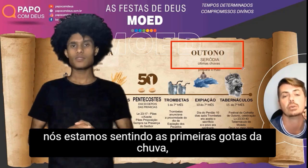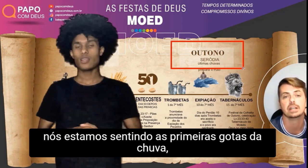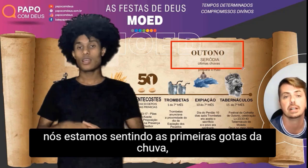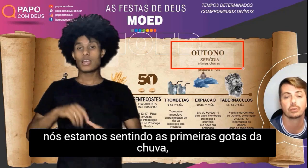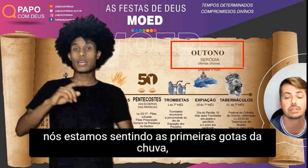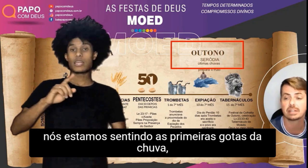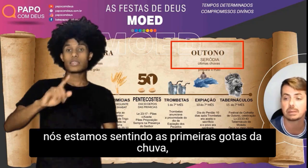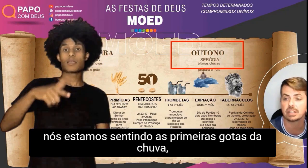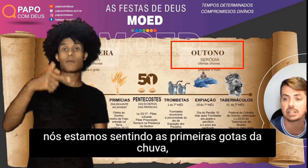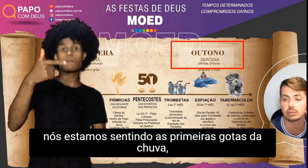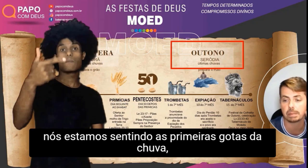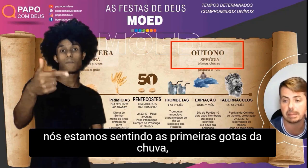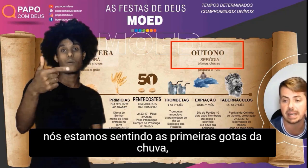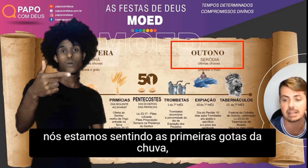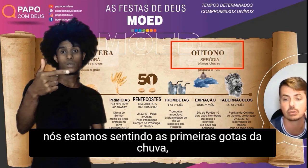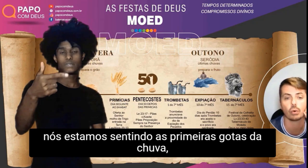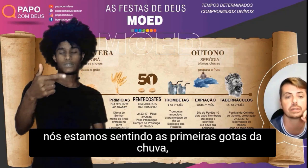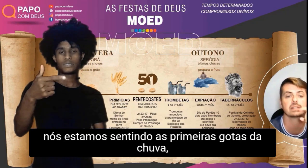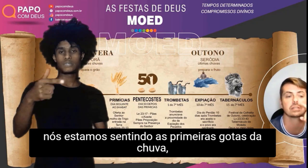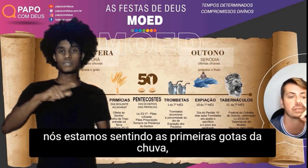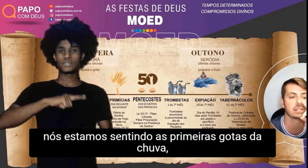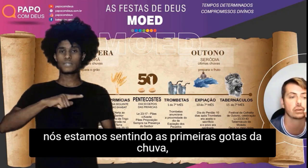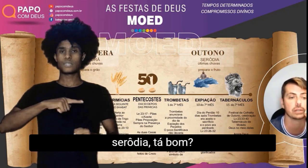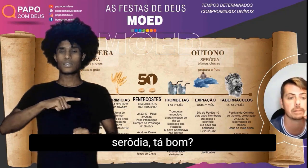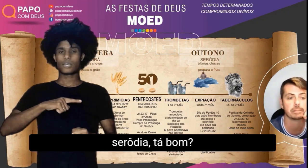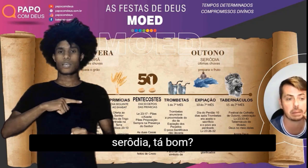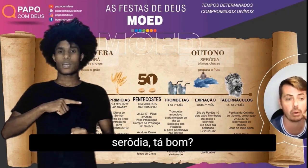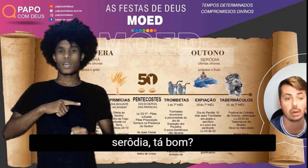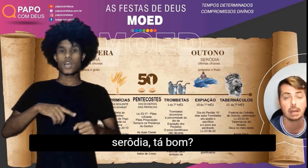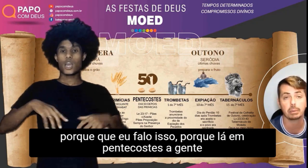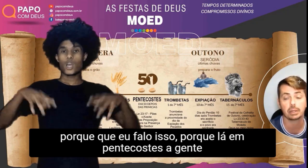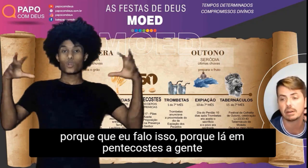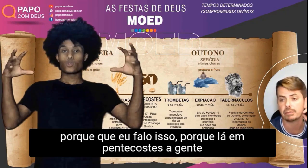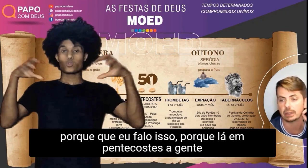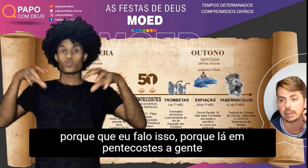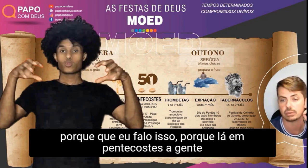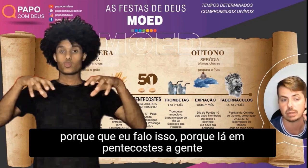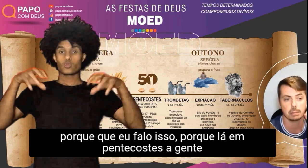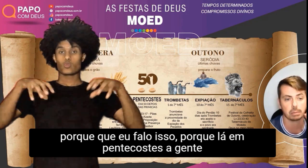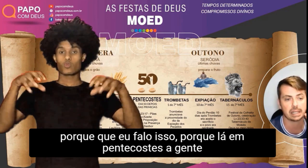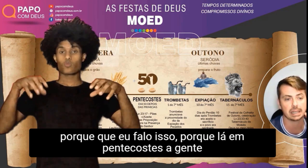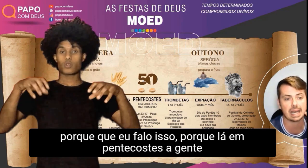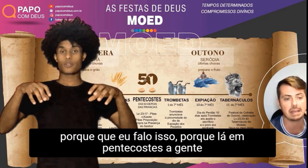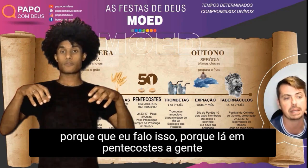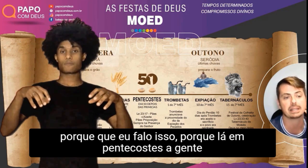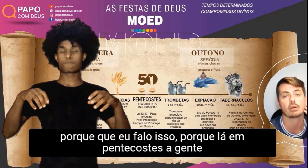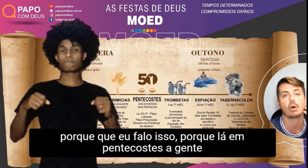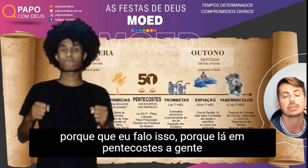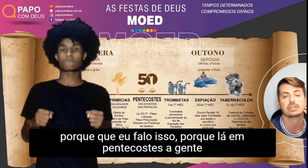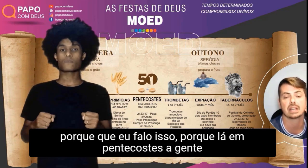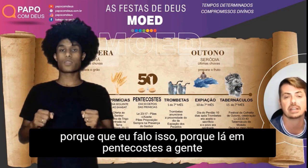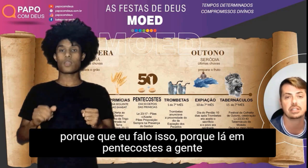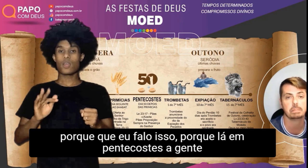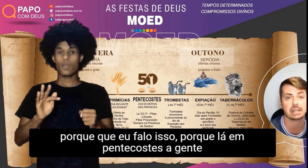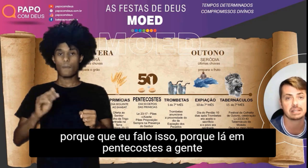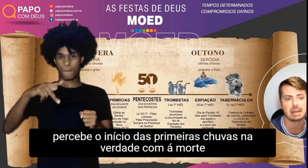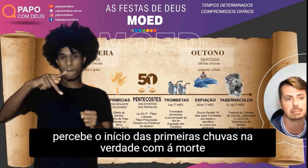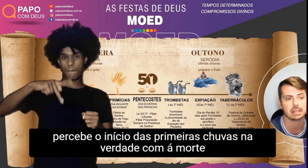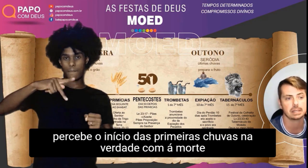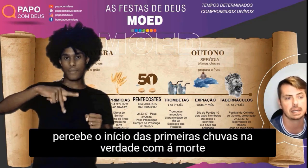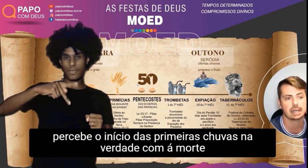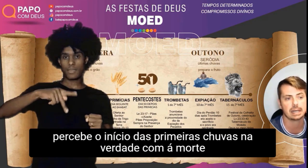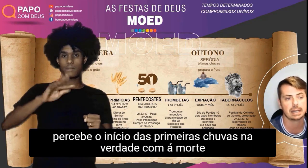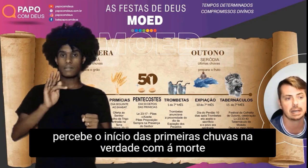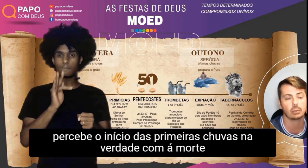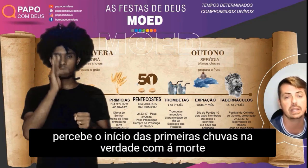chuva serôdia. Nós estamos sentindo as primeiras gotas da chuva serôdia, tá bom? Por que eu falo isso? Porque lá em Pentecostes a gente